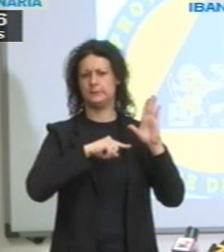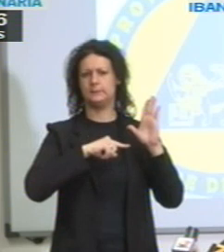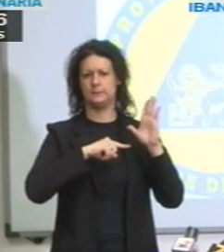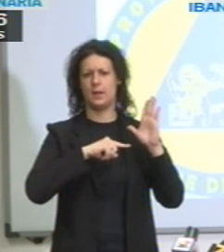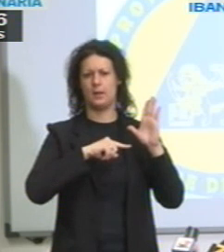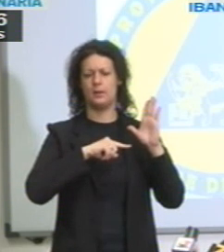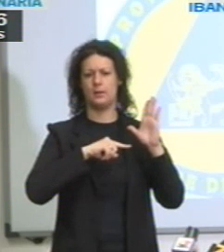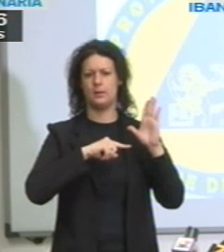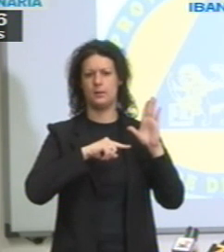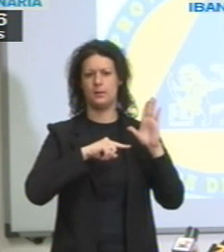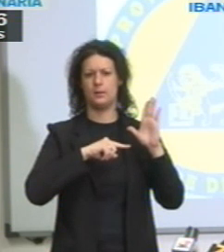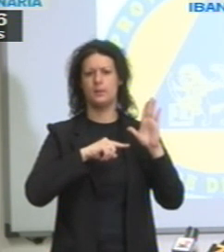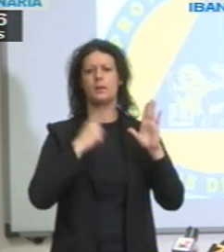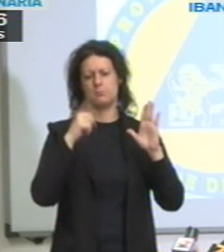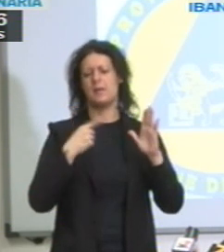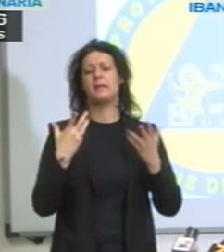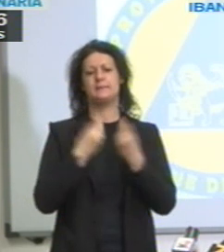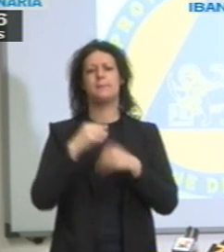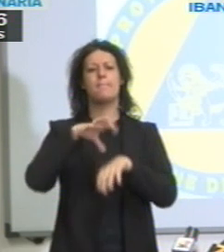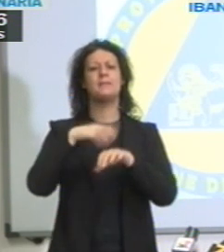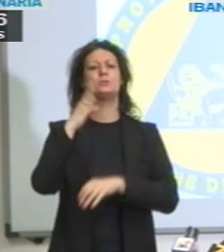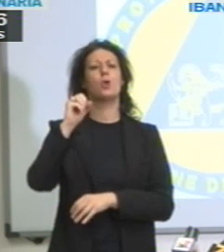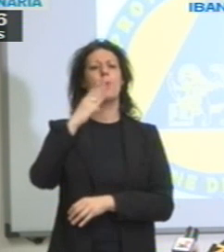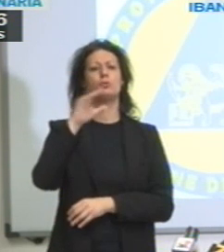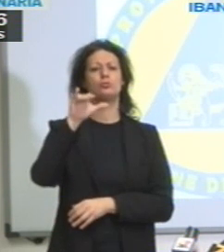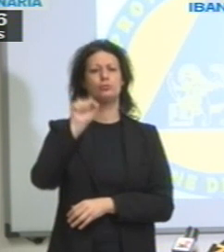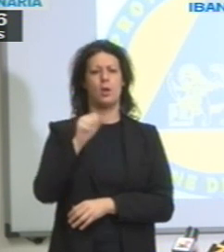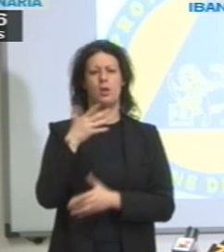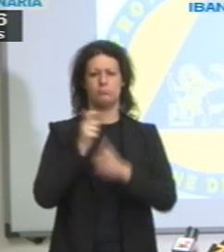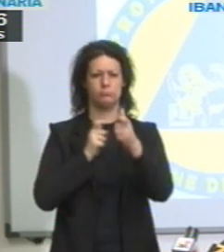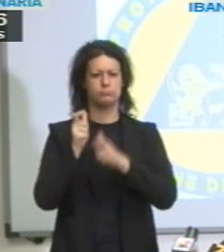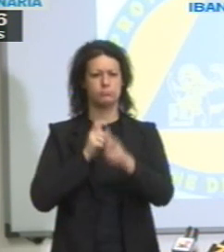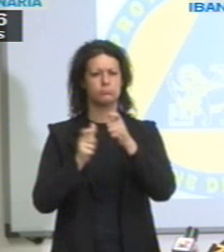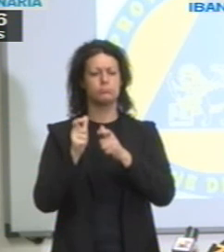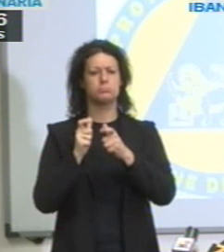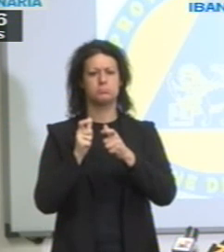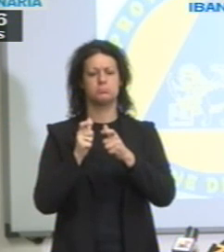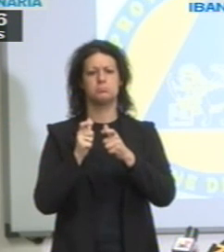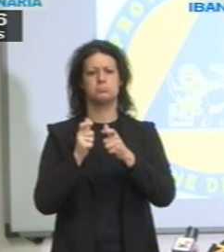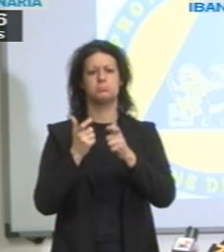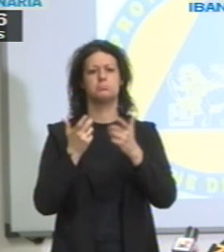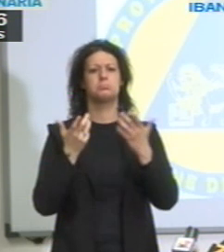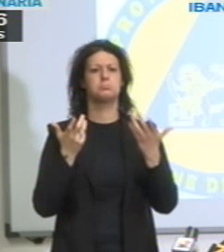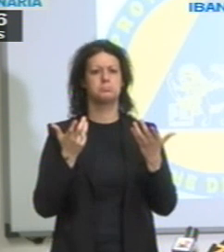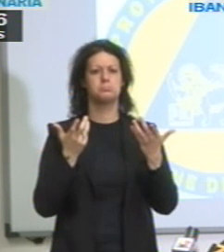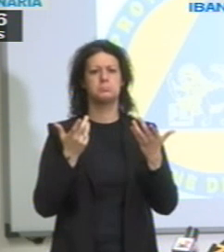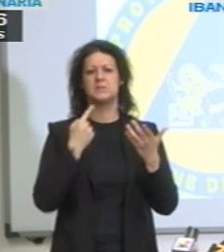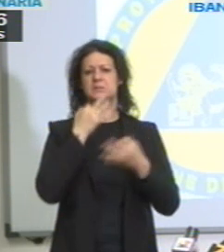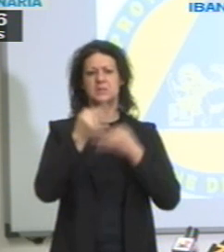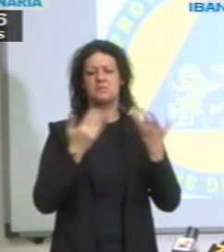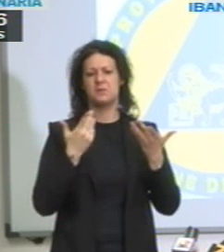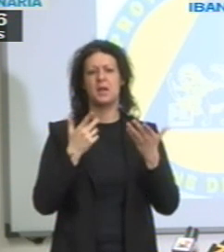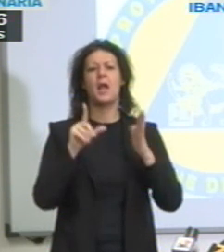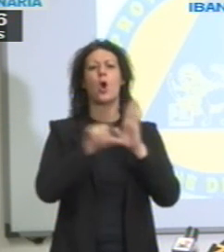stata un'interlocuzione anche con il ministro Boccia, e penso che la dimostrazione che le ordinanze del Veneto